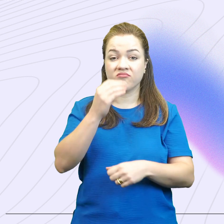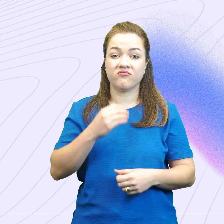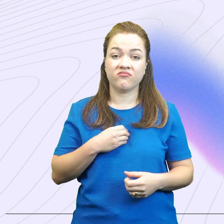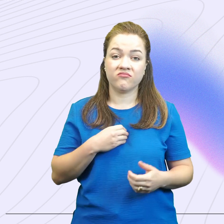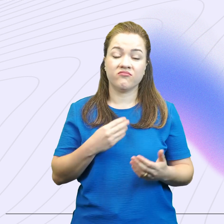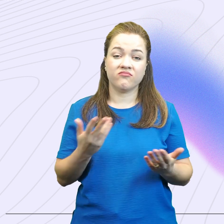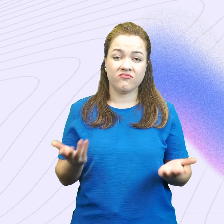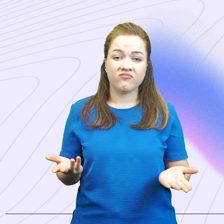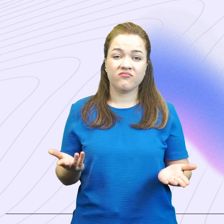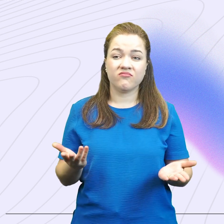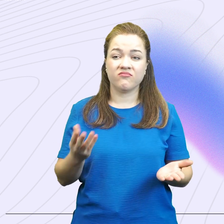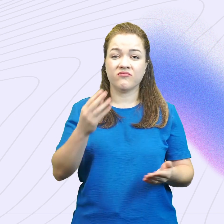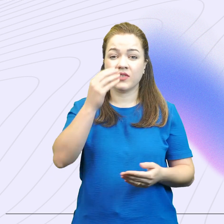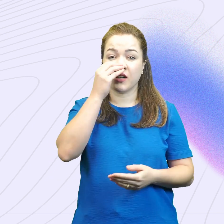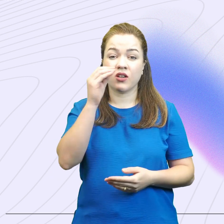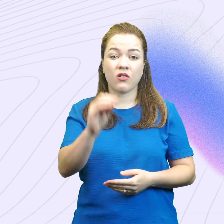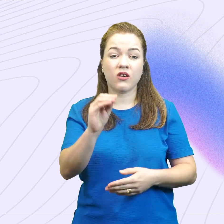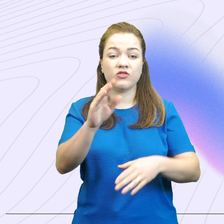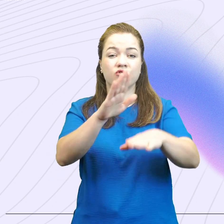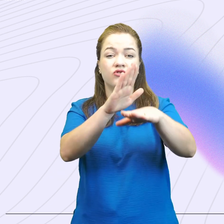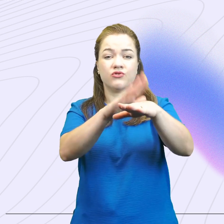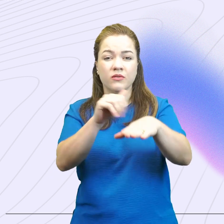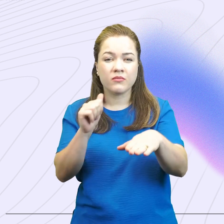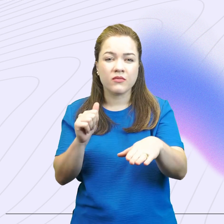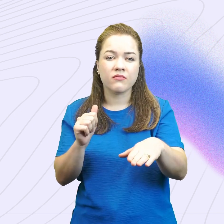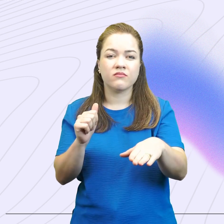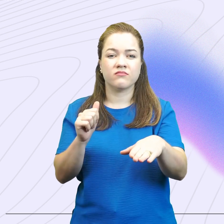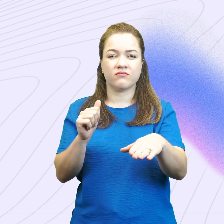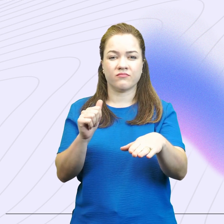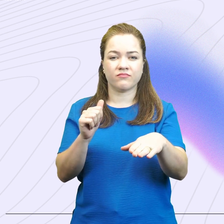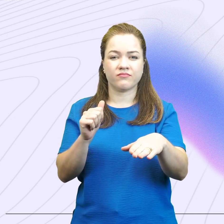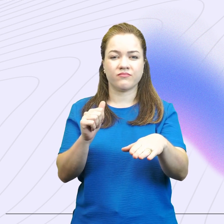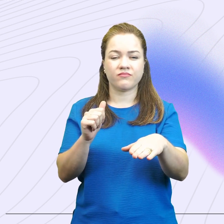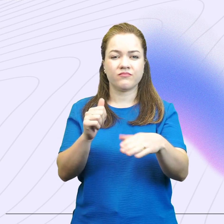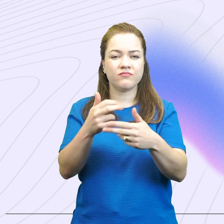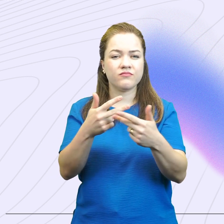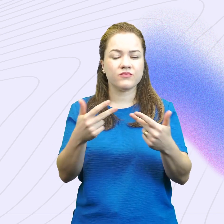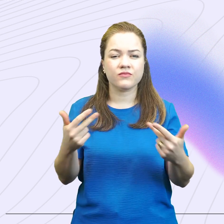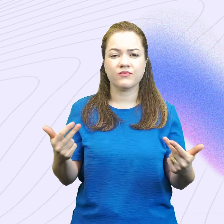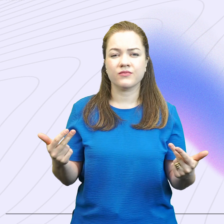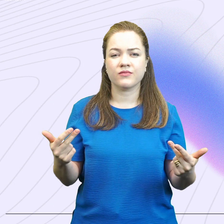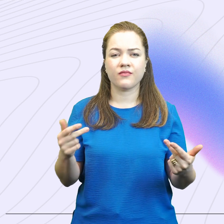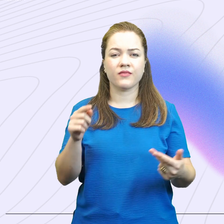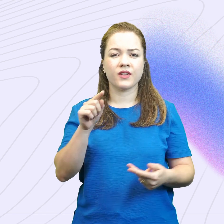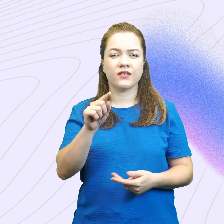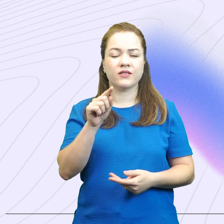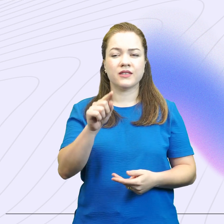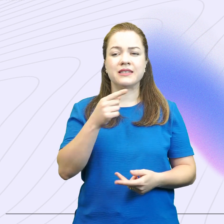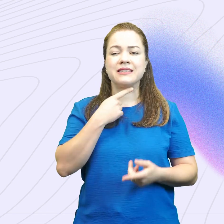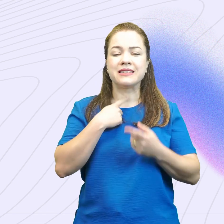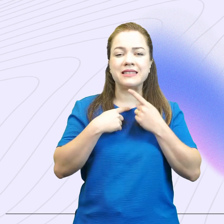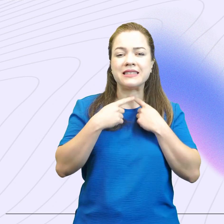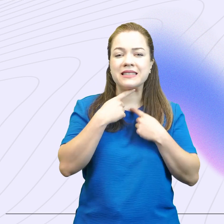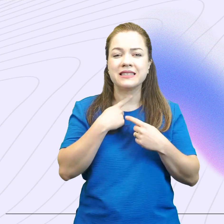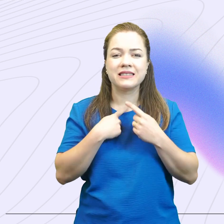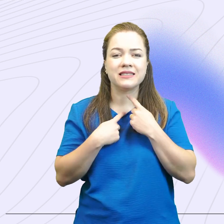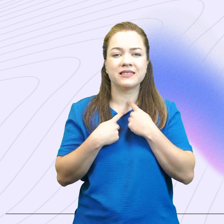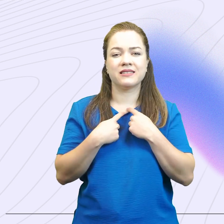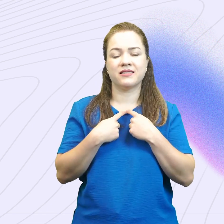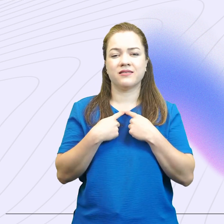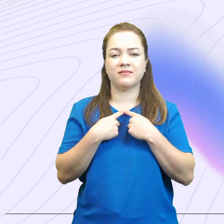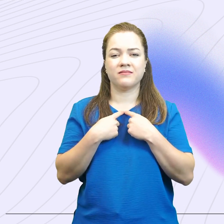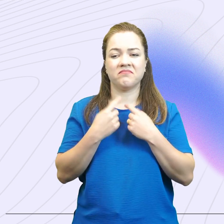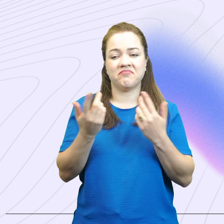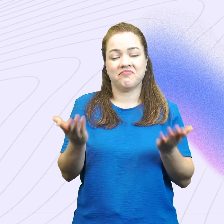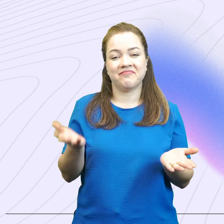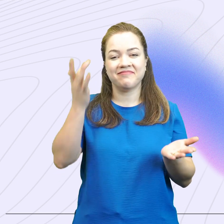ignorando um chamado, ignorando algo que você desejava.